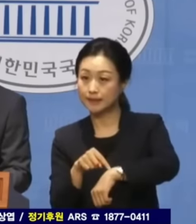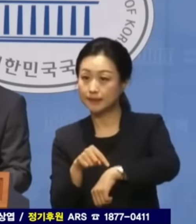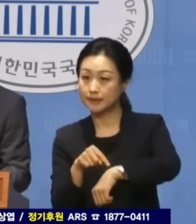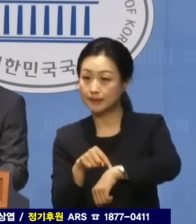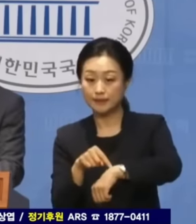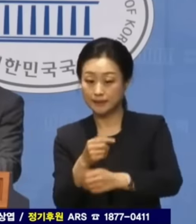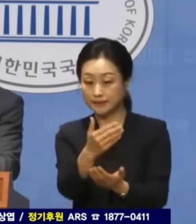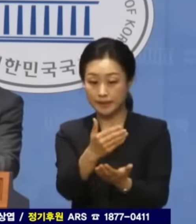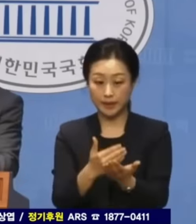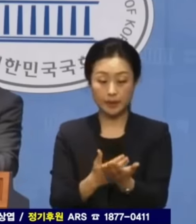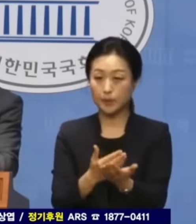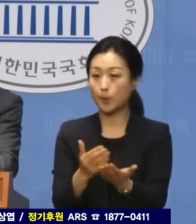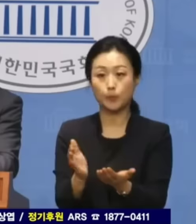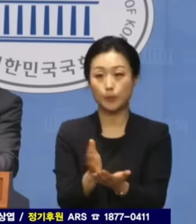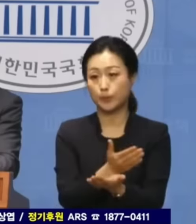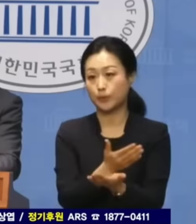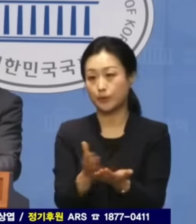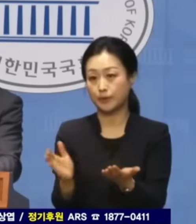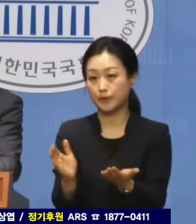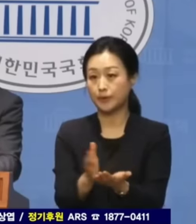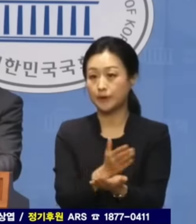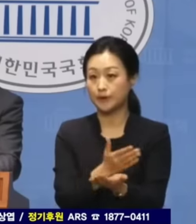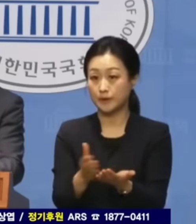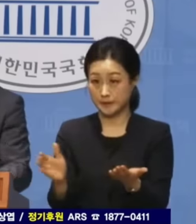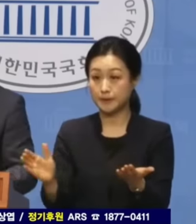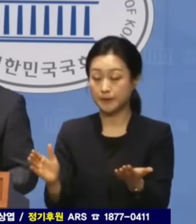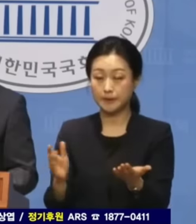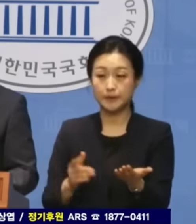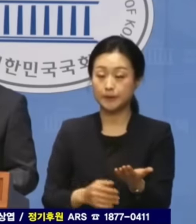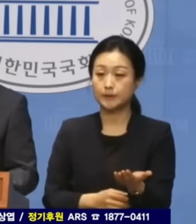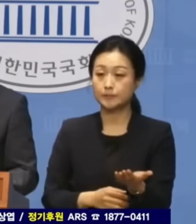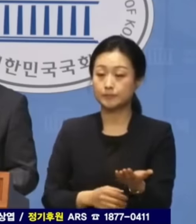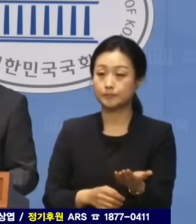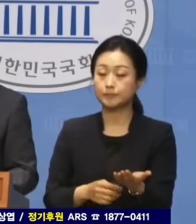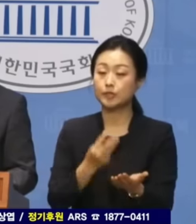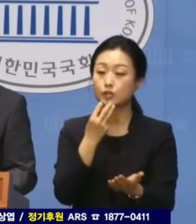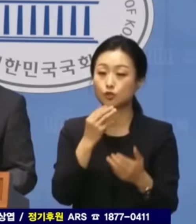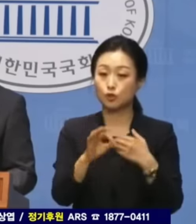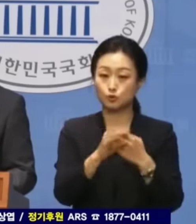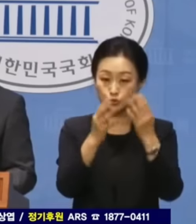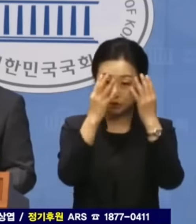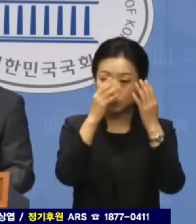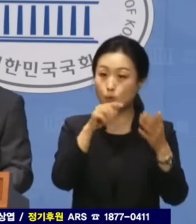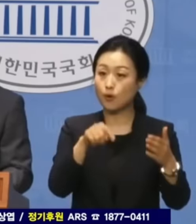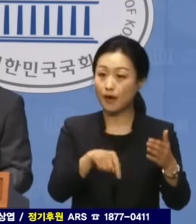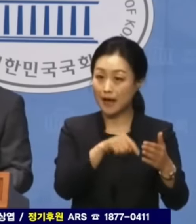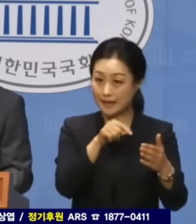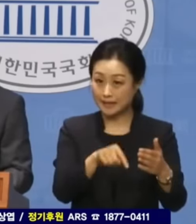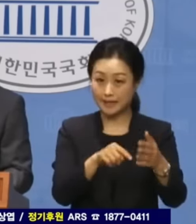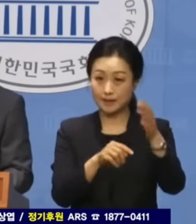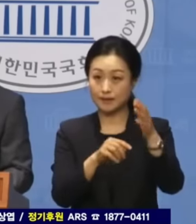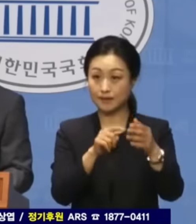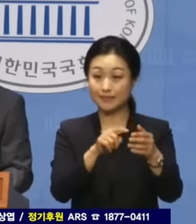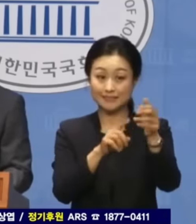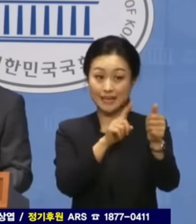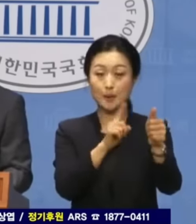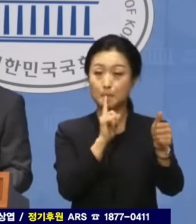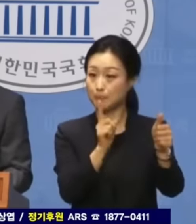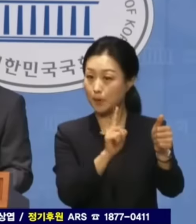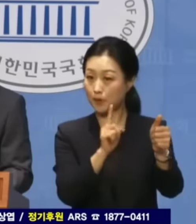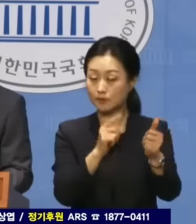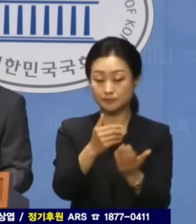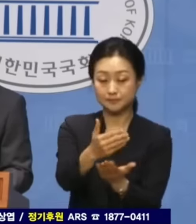돌아왔는지에 대한 기록이 전혀 없었습니다. 당시 서울구치소장의 주장에 따르면